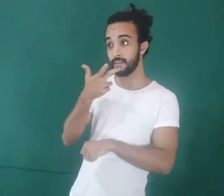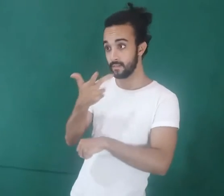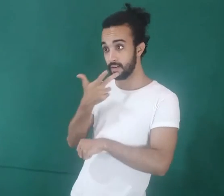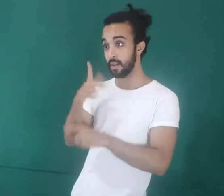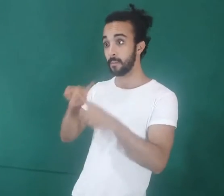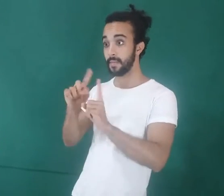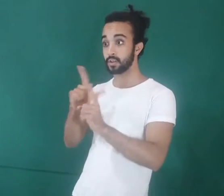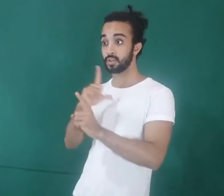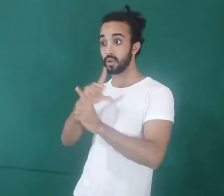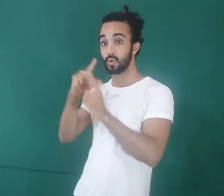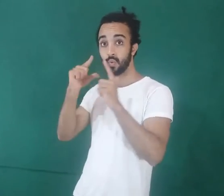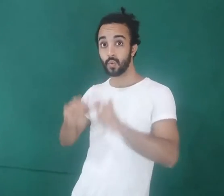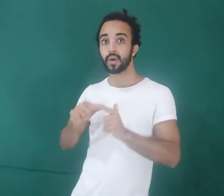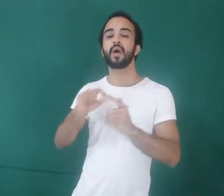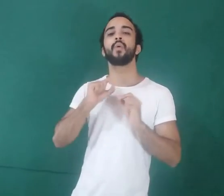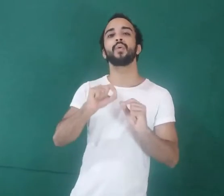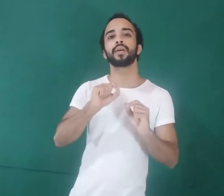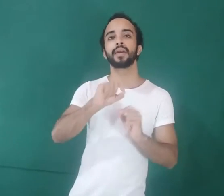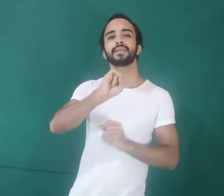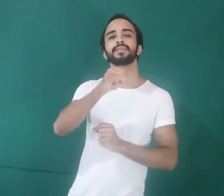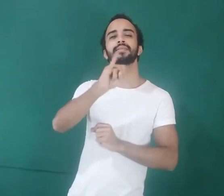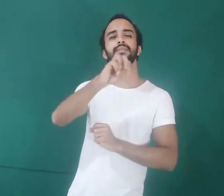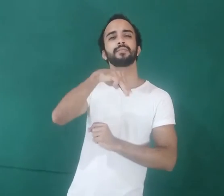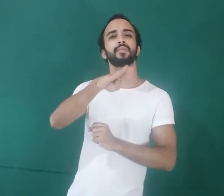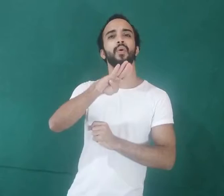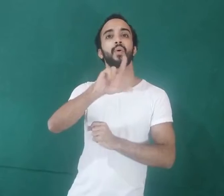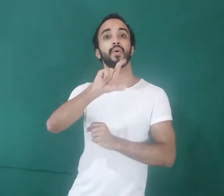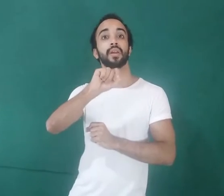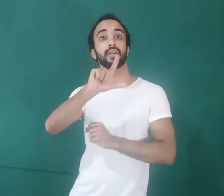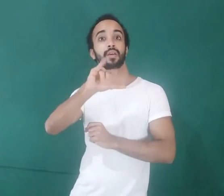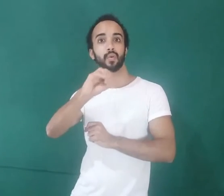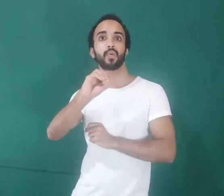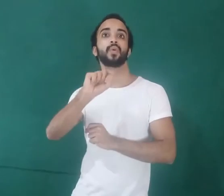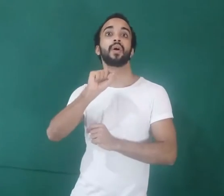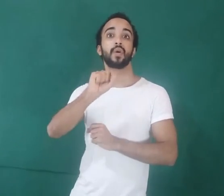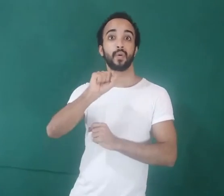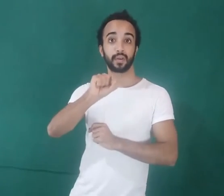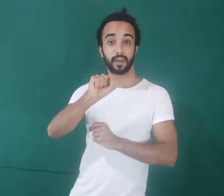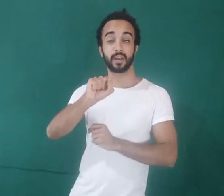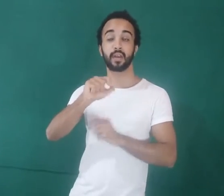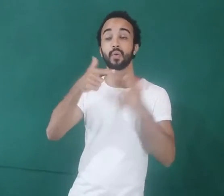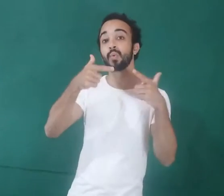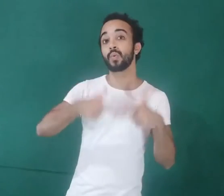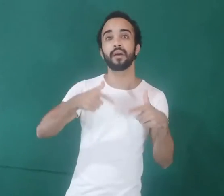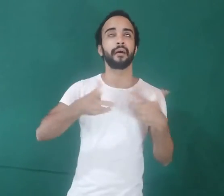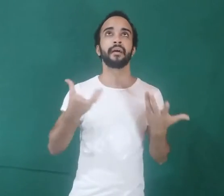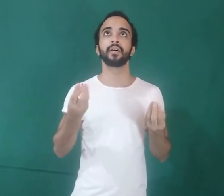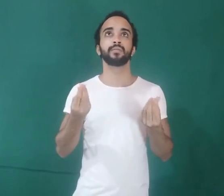lugar simbólico é o lugar que eu falo que é como se fosse um lugar intangível. O lugar simbólico é... Eu posso usar um timbre, o timbre